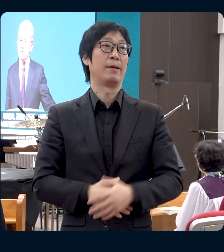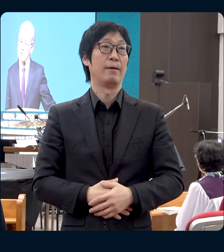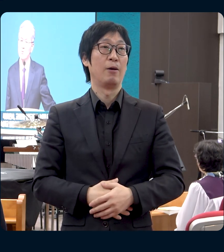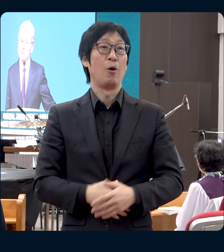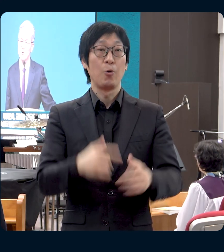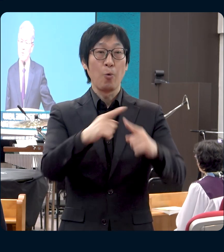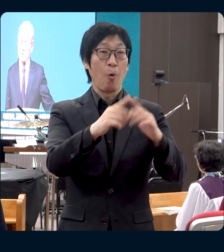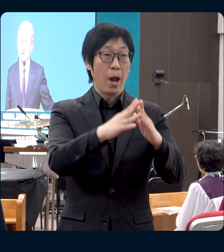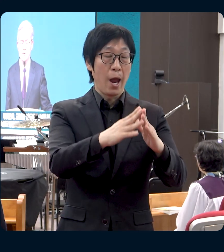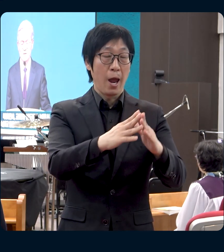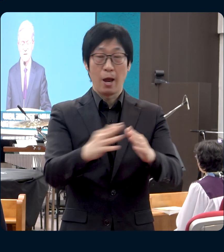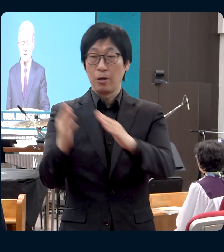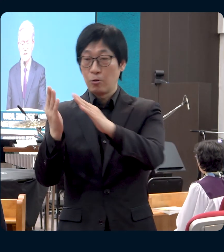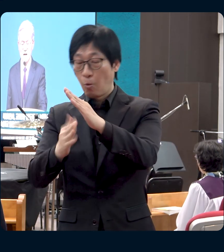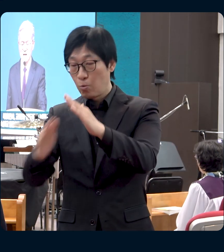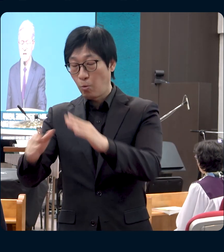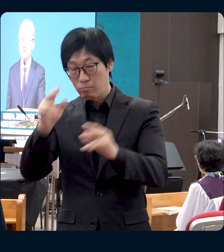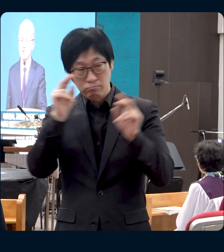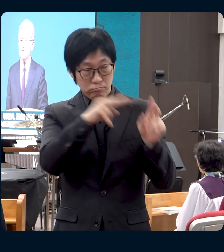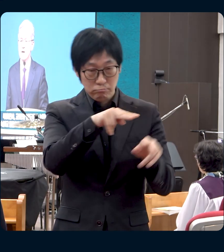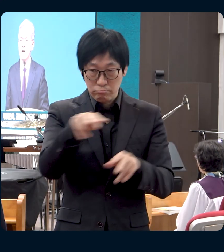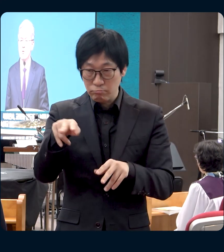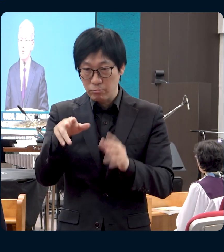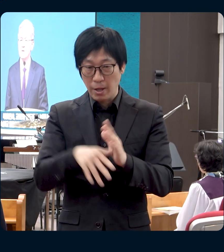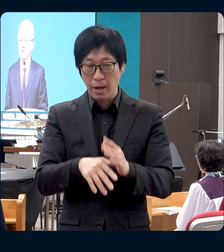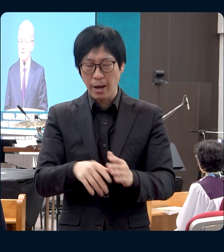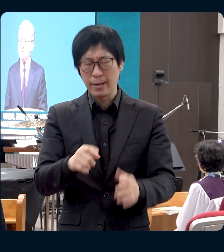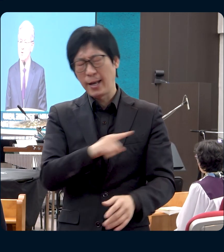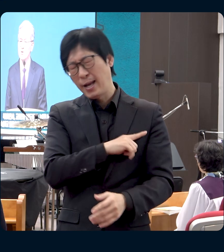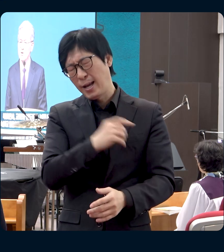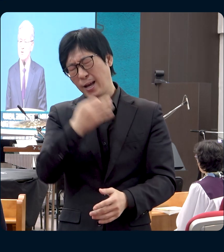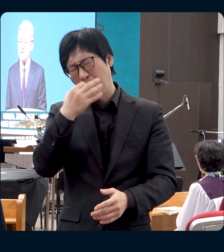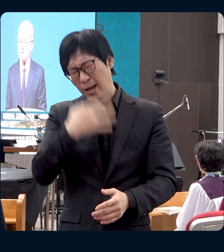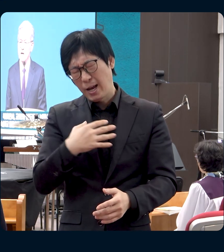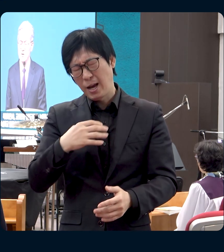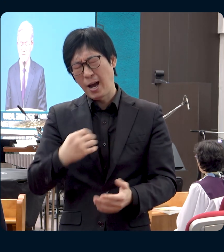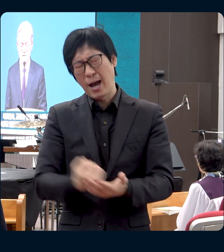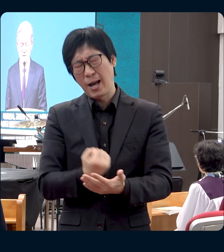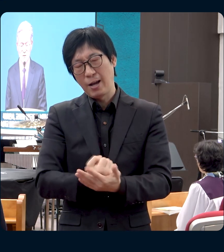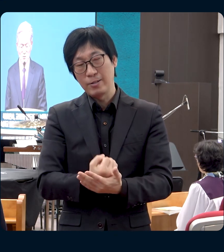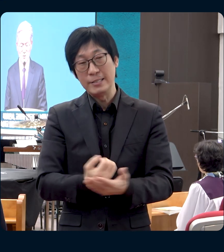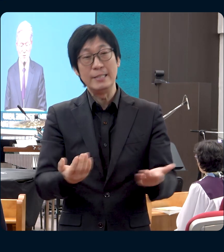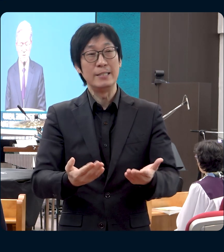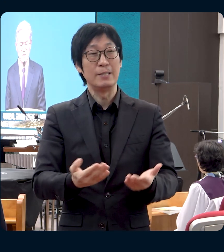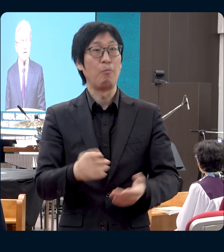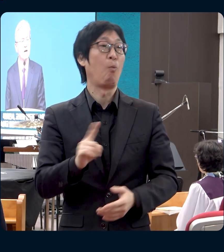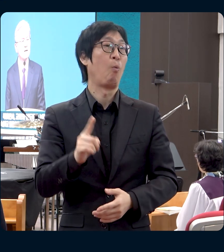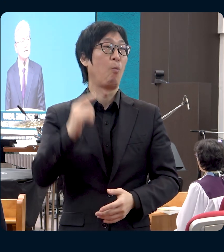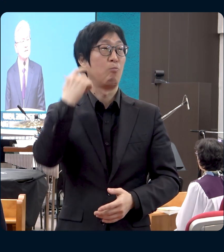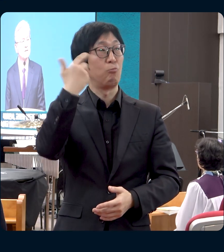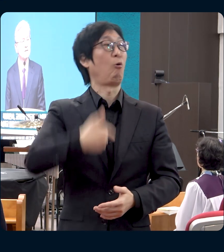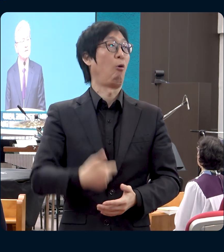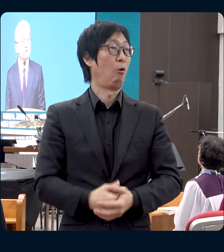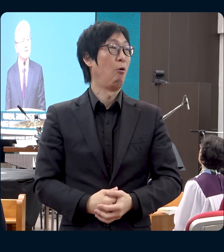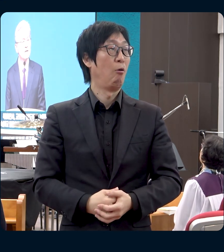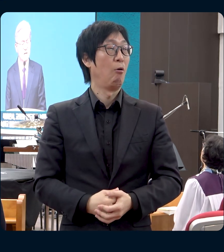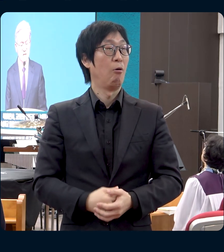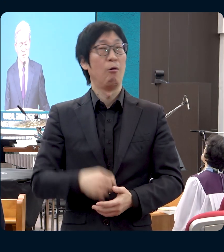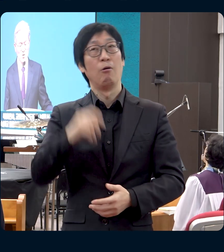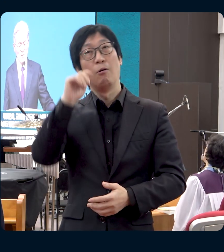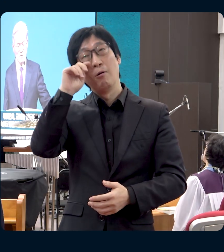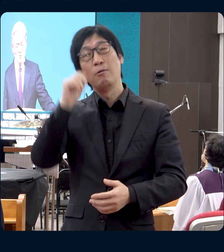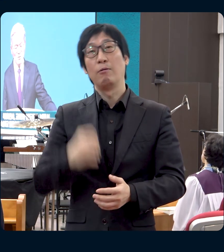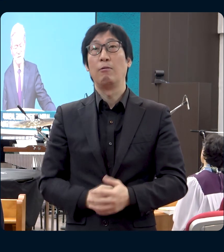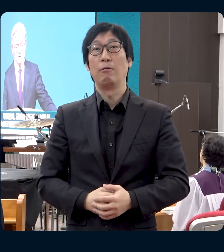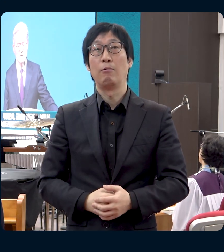교회와 성도들을 보면서 가장 속상하고 힘들었던 것이 있다면 어떤 것입니까? 이